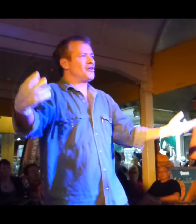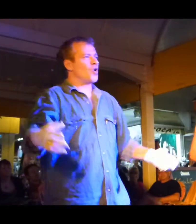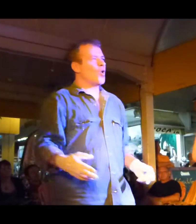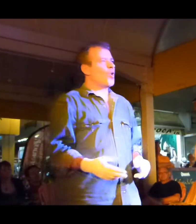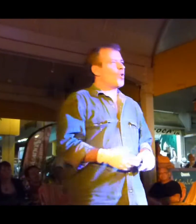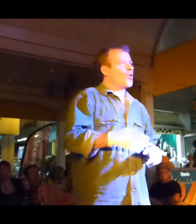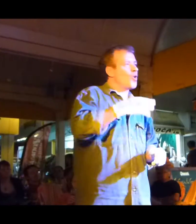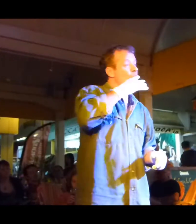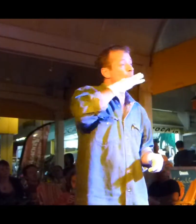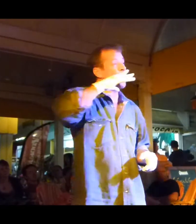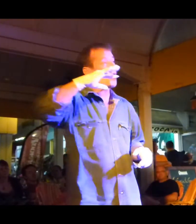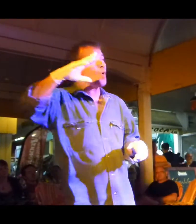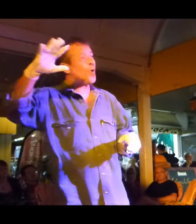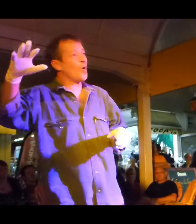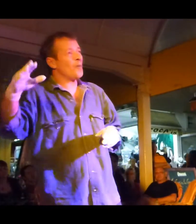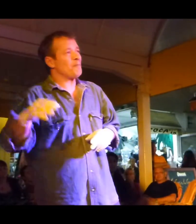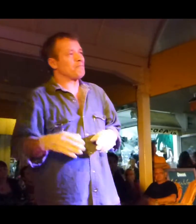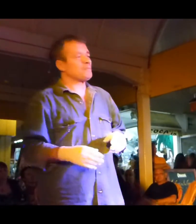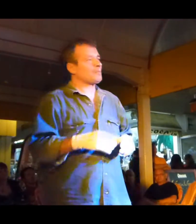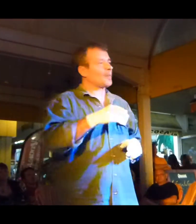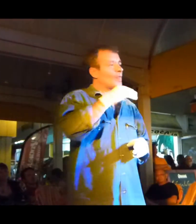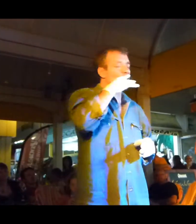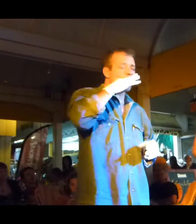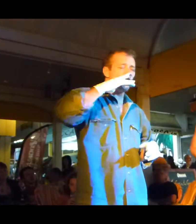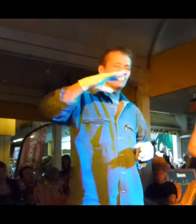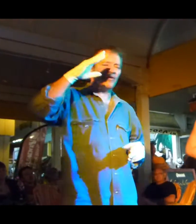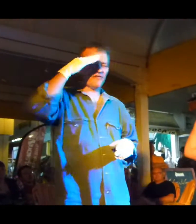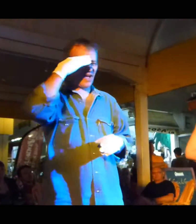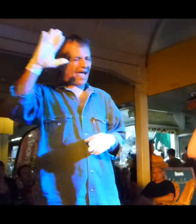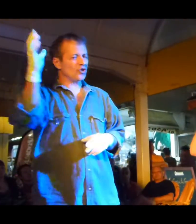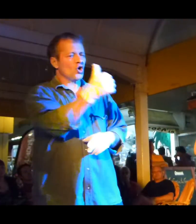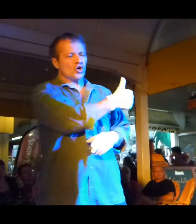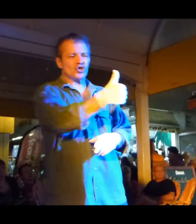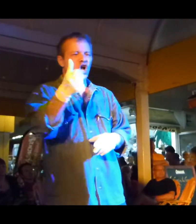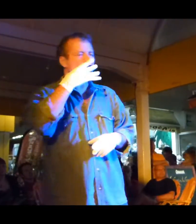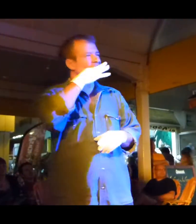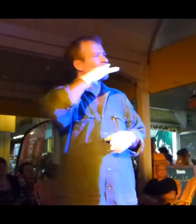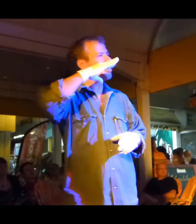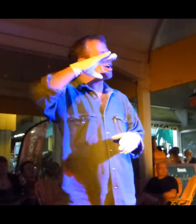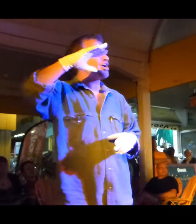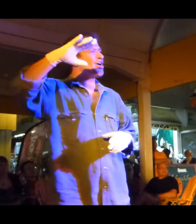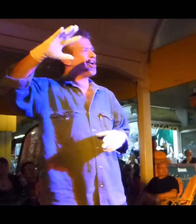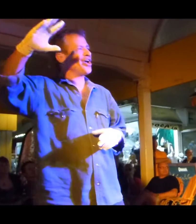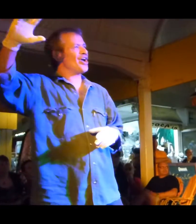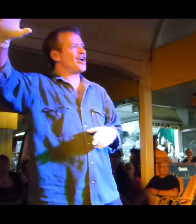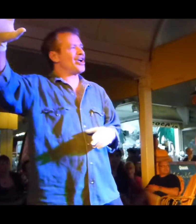cesser. Oh, oh, oh. Je ne sais pas que chanter